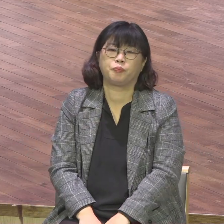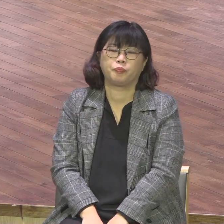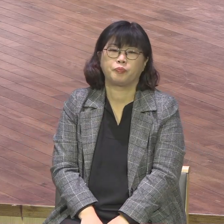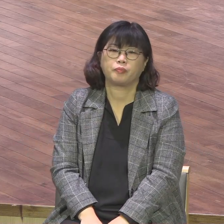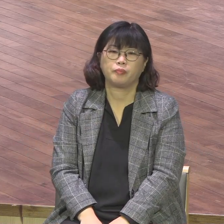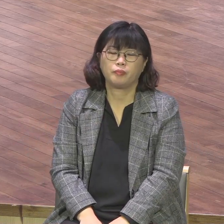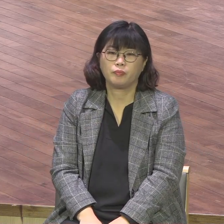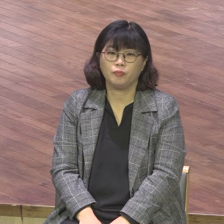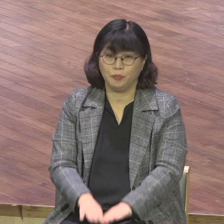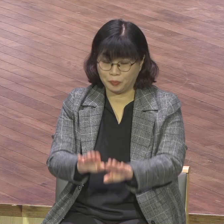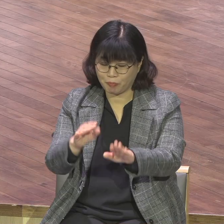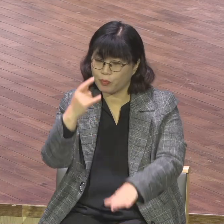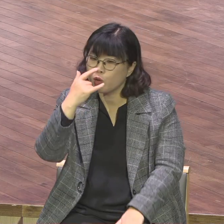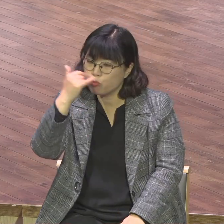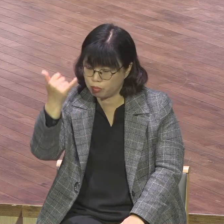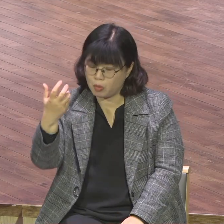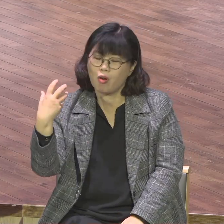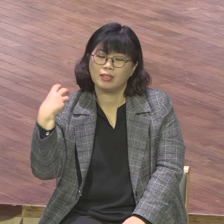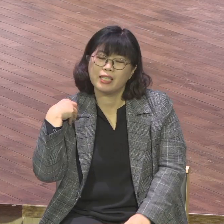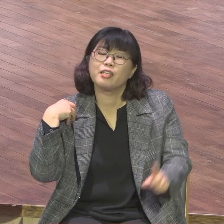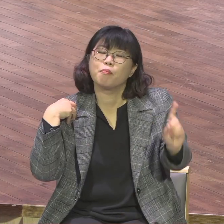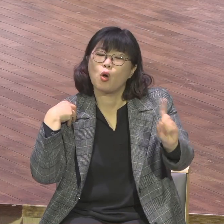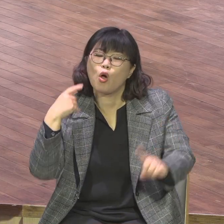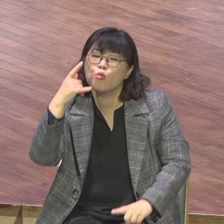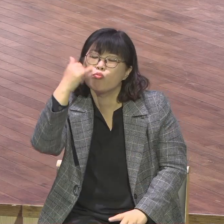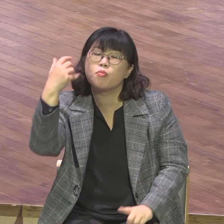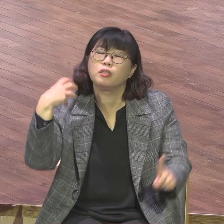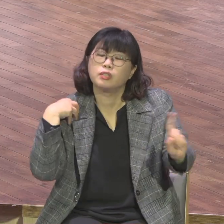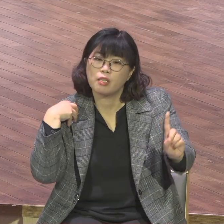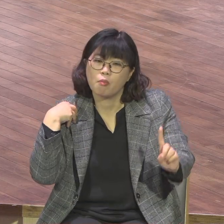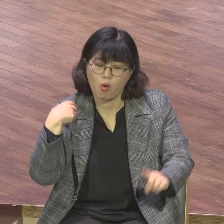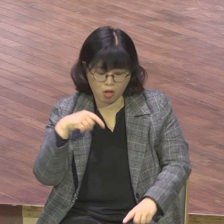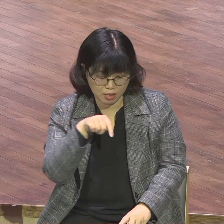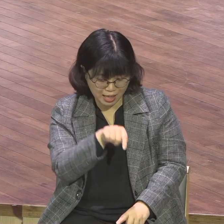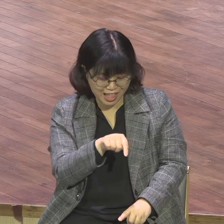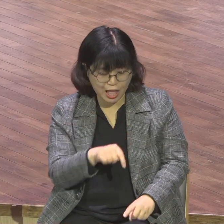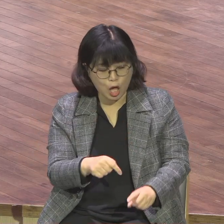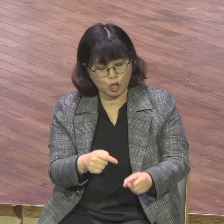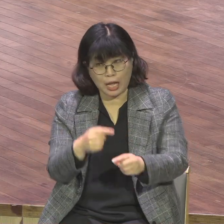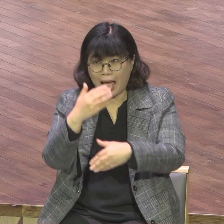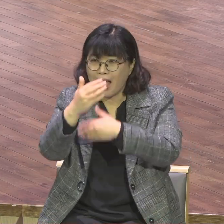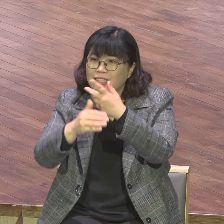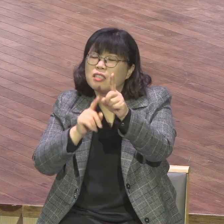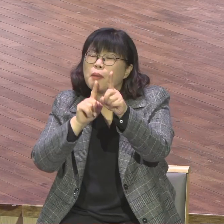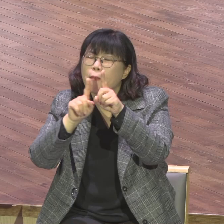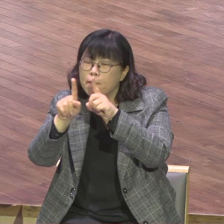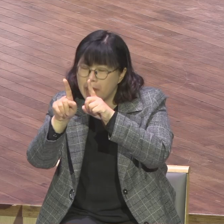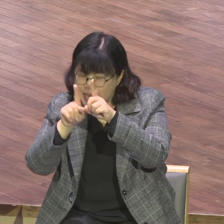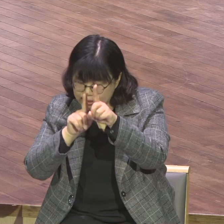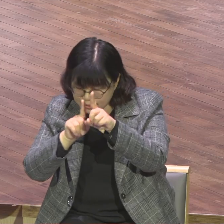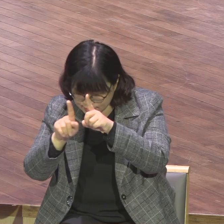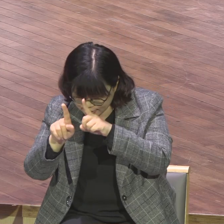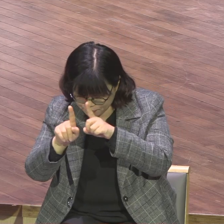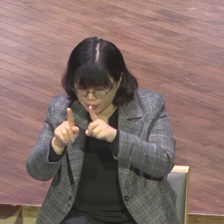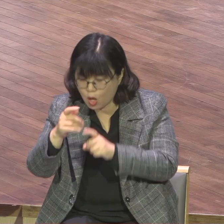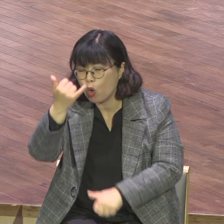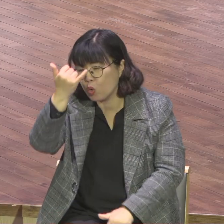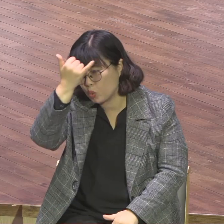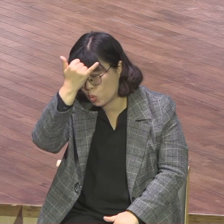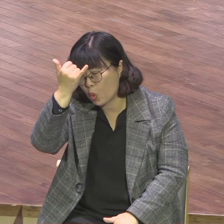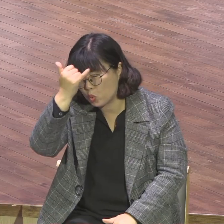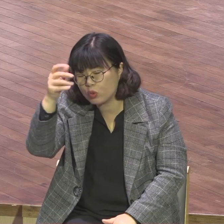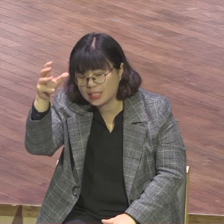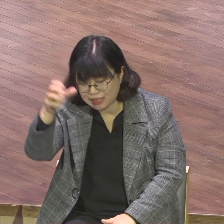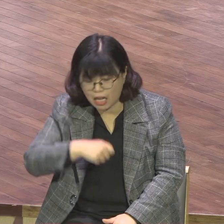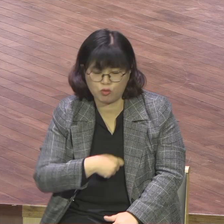오직 주의 교훈과 훈계로 그랬어요. 주의 교훈과 훈계로 양육해라. 주의 교훈과 훈계로